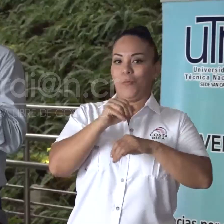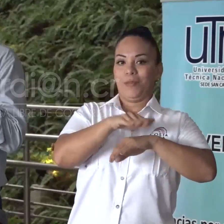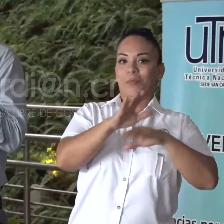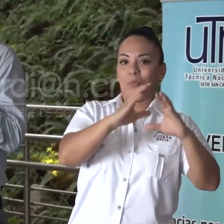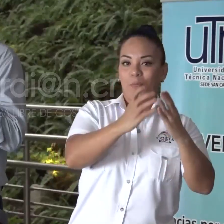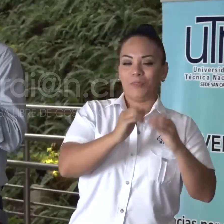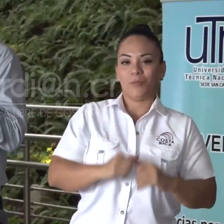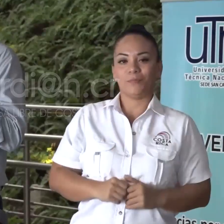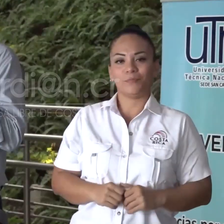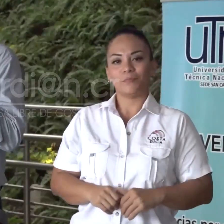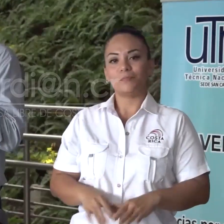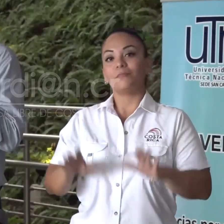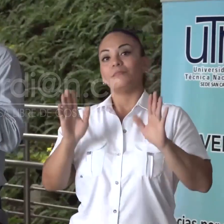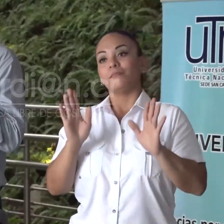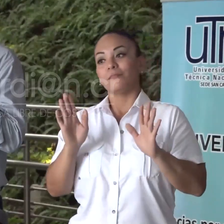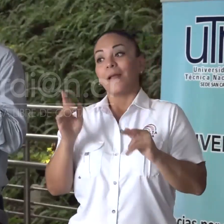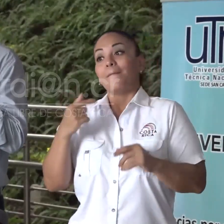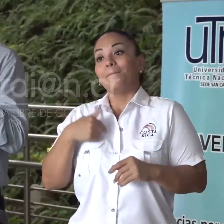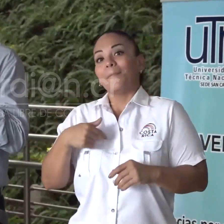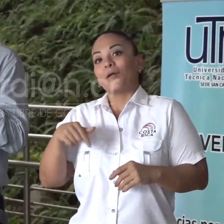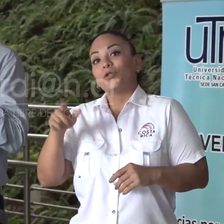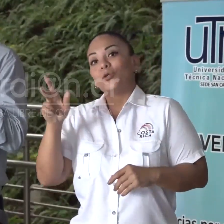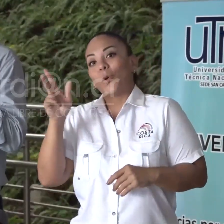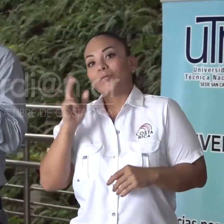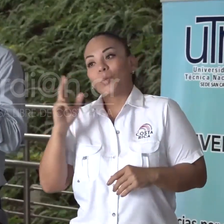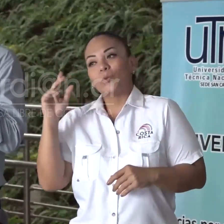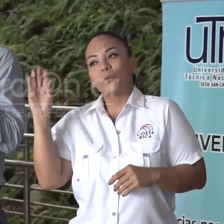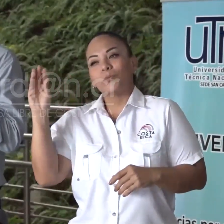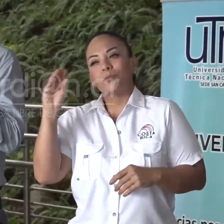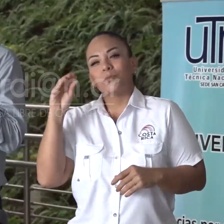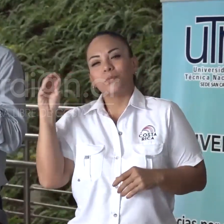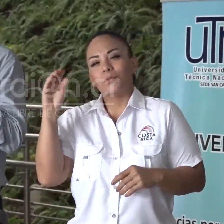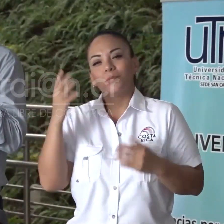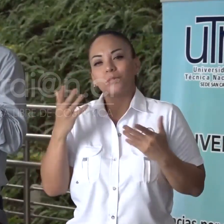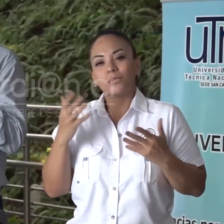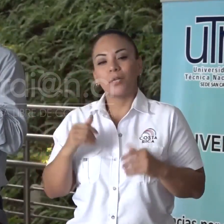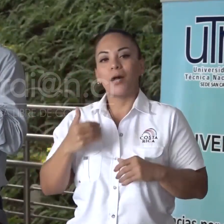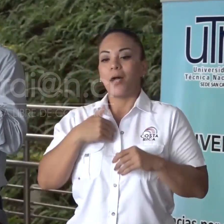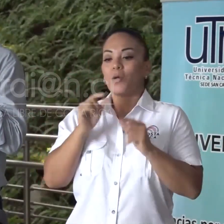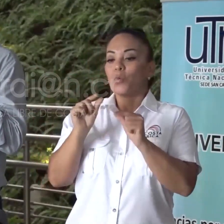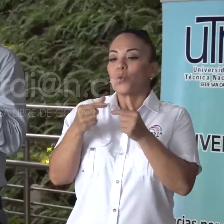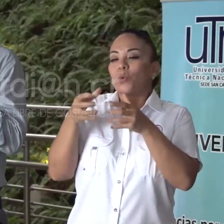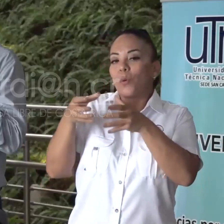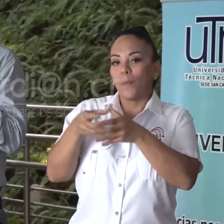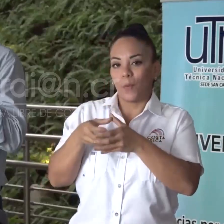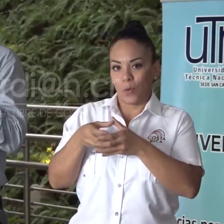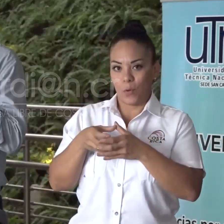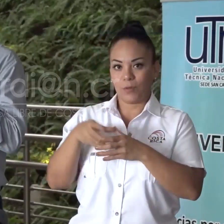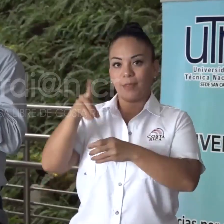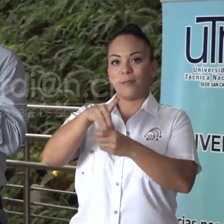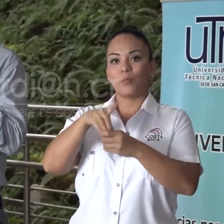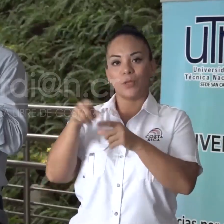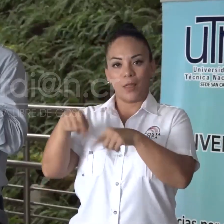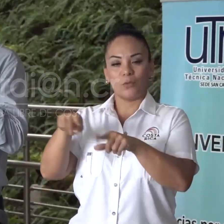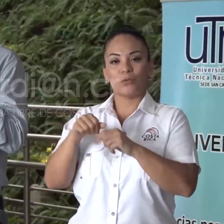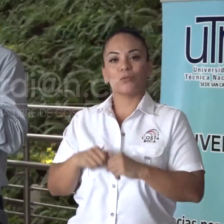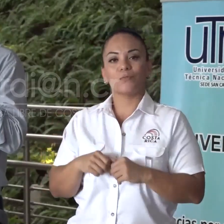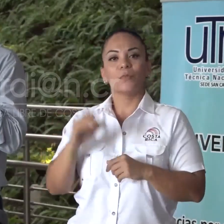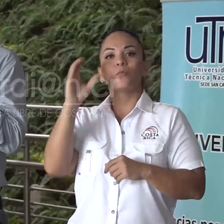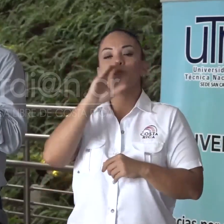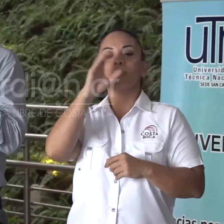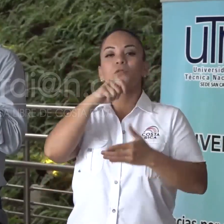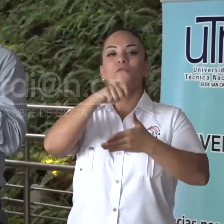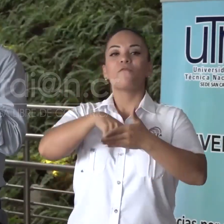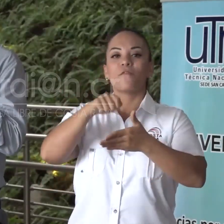Ahora, oigo runrunes que hay un grupo de diputados que están buscando la